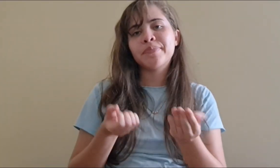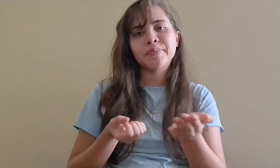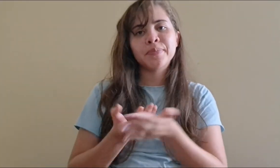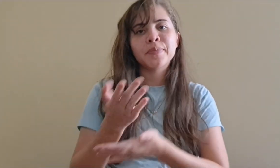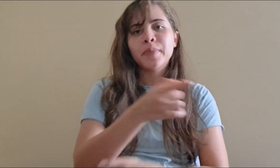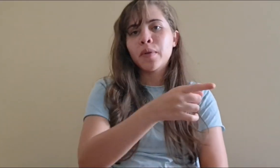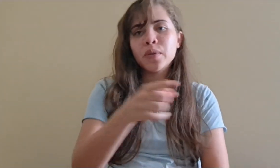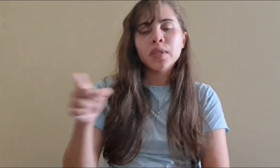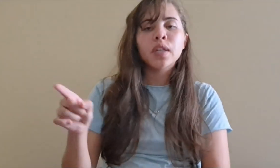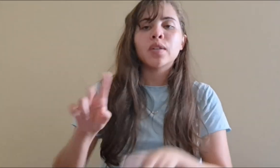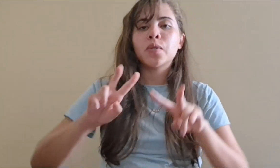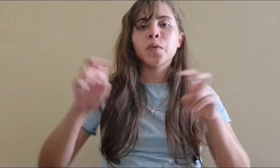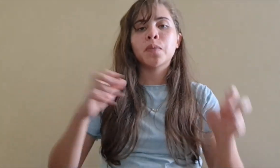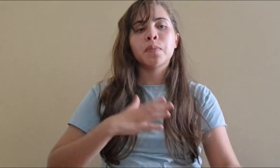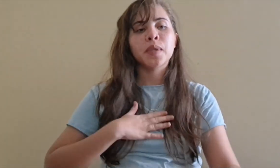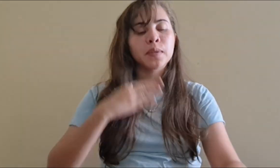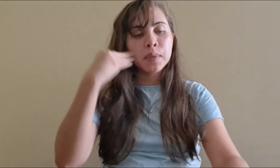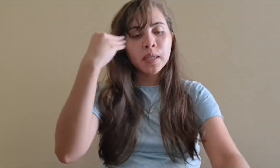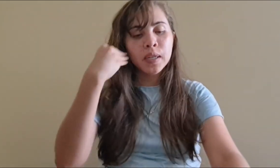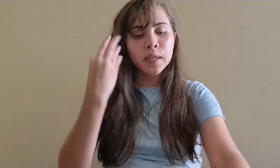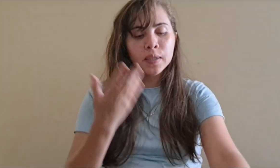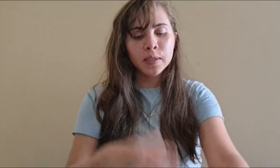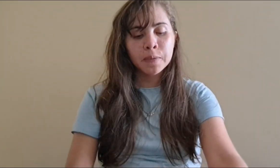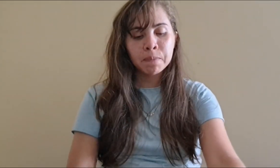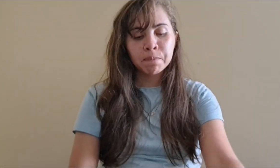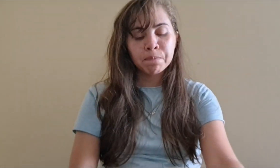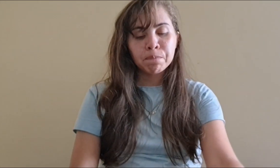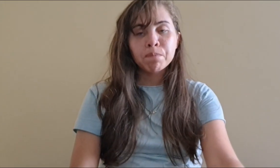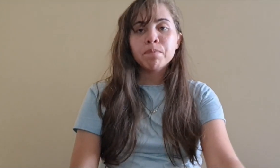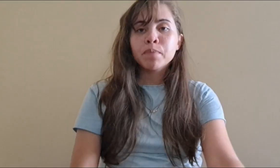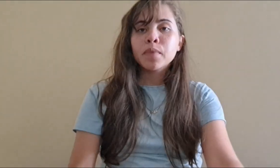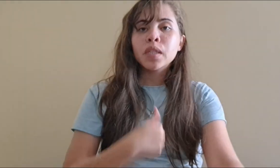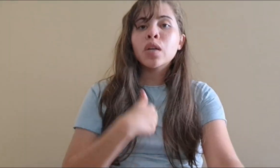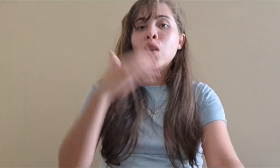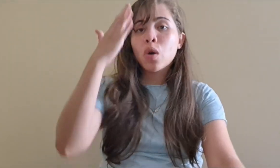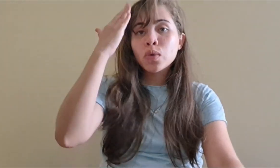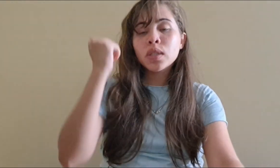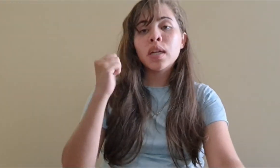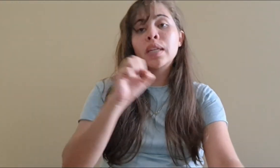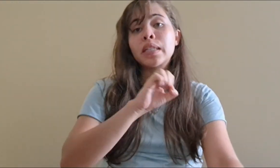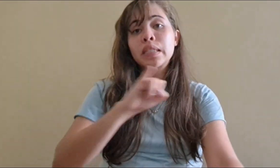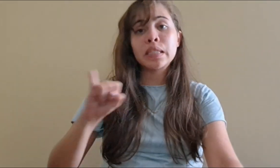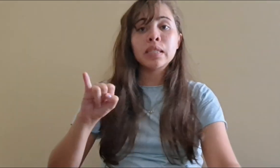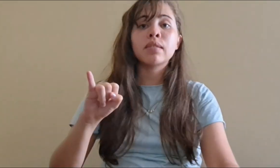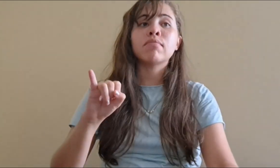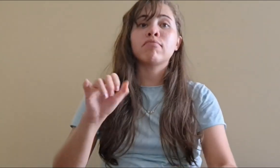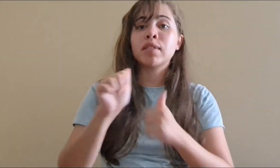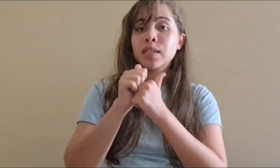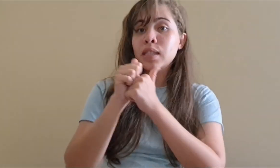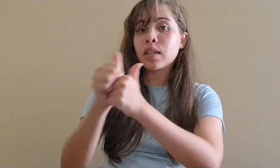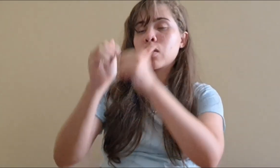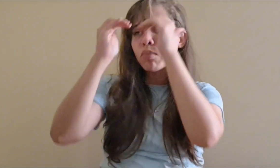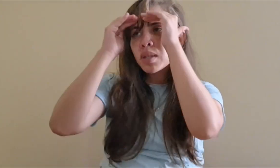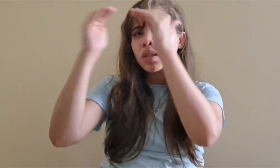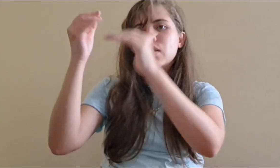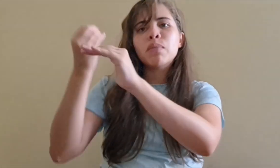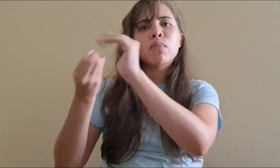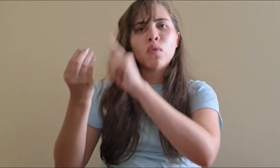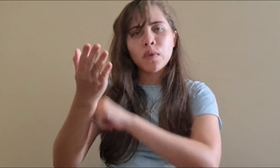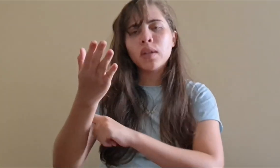É só o que eu queria falar para vocês de forma resumida e sobre a minha experiência. E eu sei que se seguimos